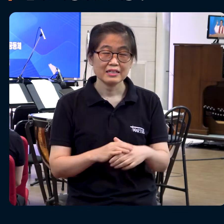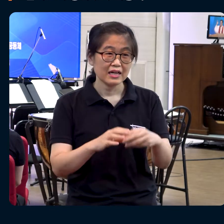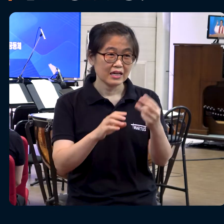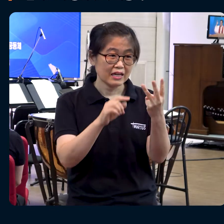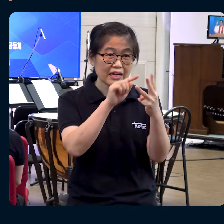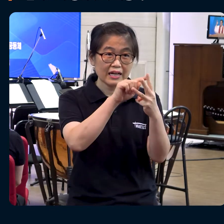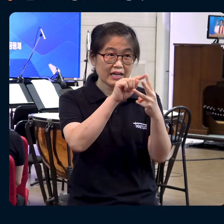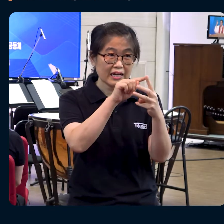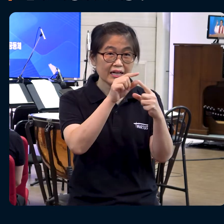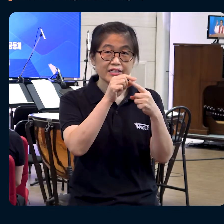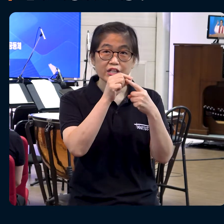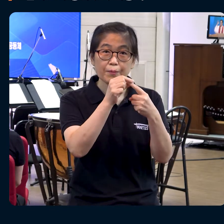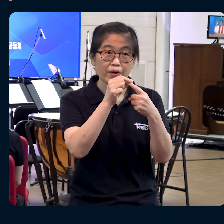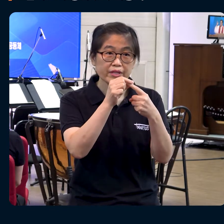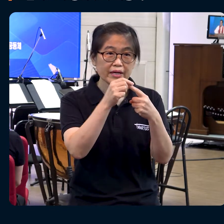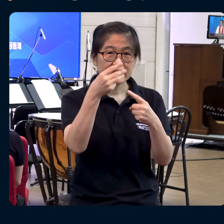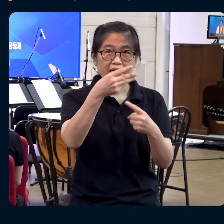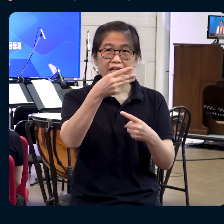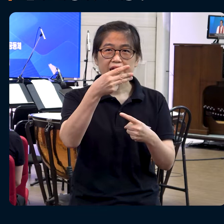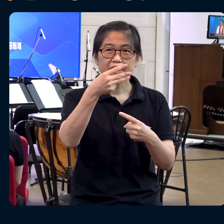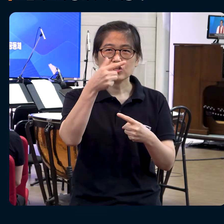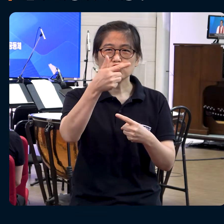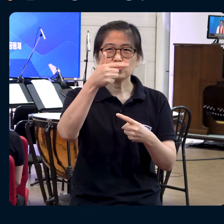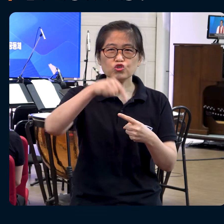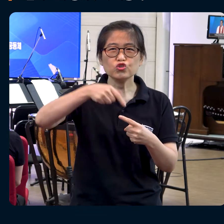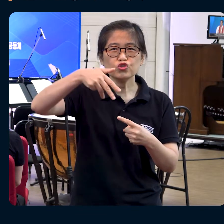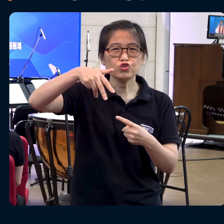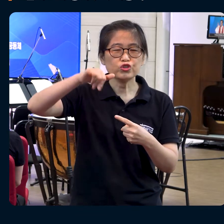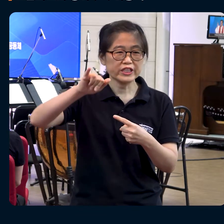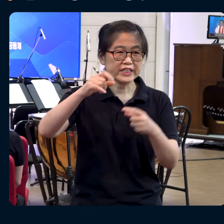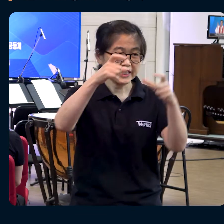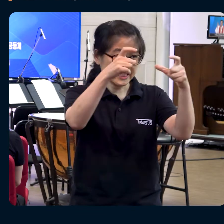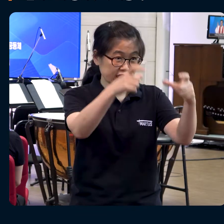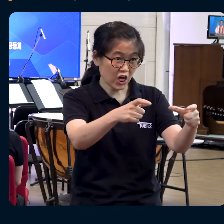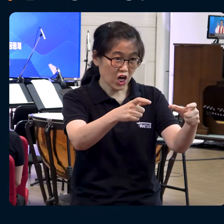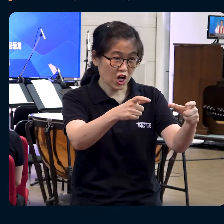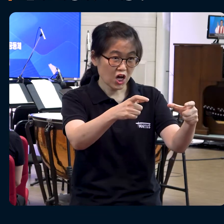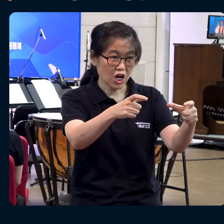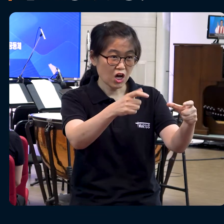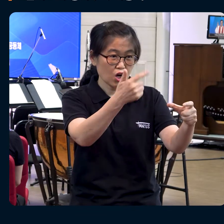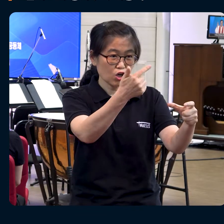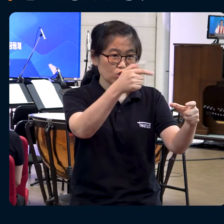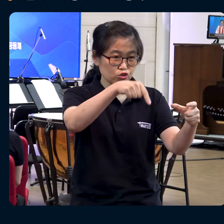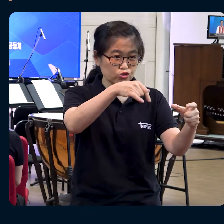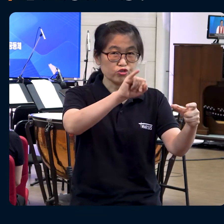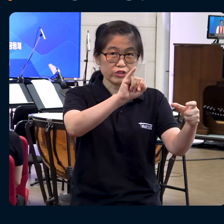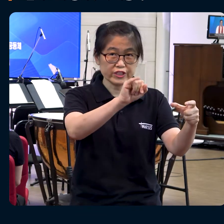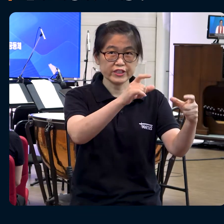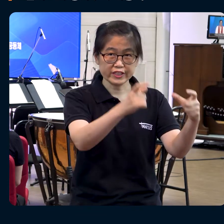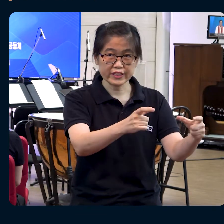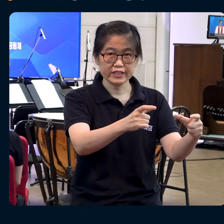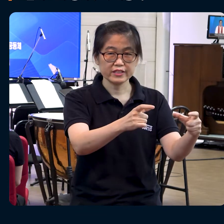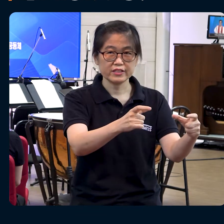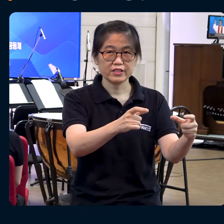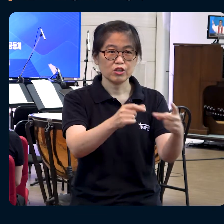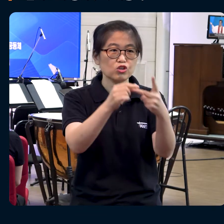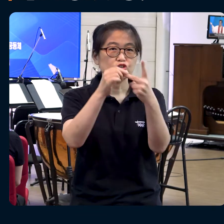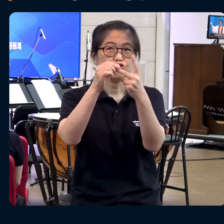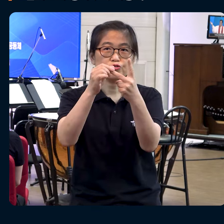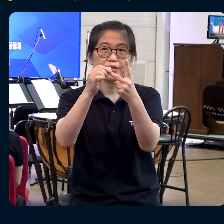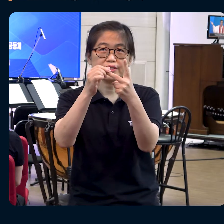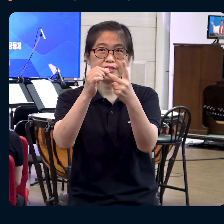하나는 그 티그리스강 유역에 있는 누지라는 곳에서 나온 거예요. 누지. 그리고 또